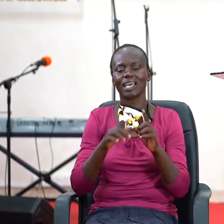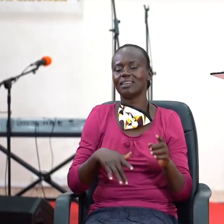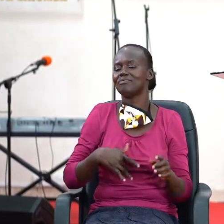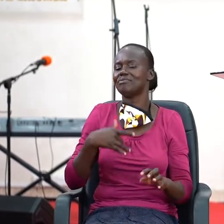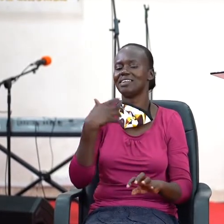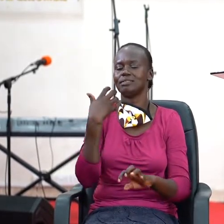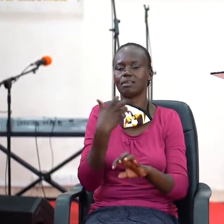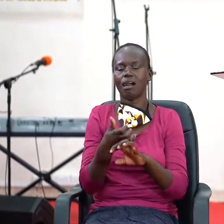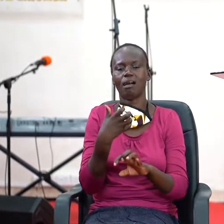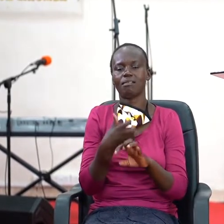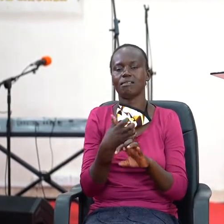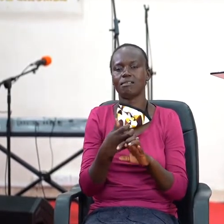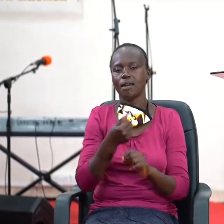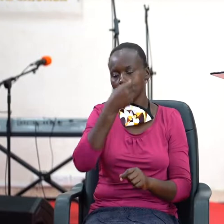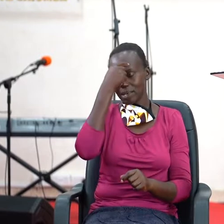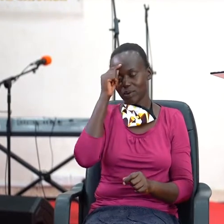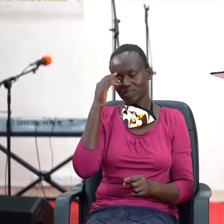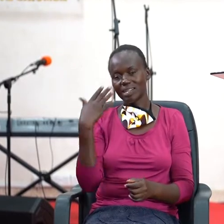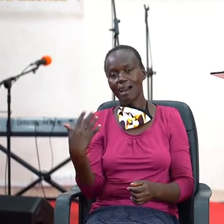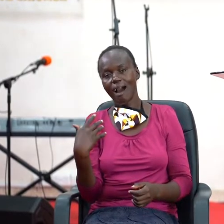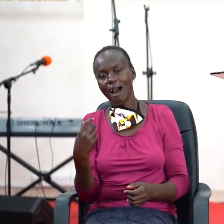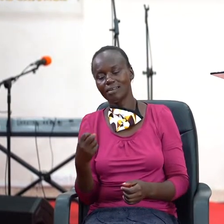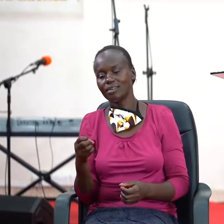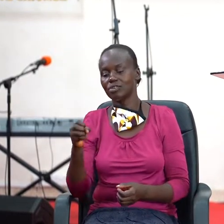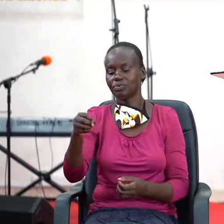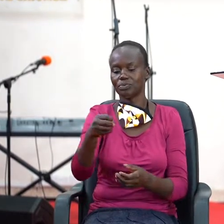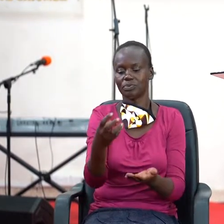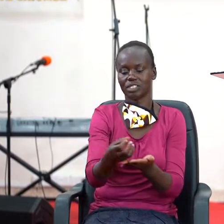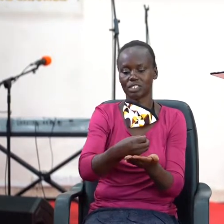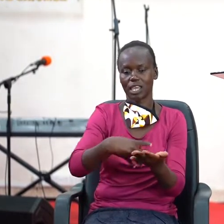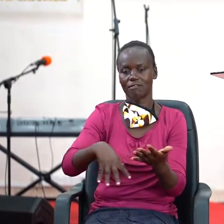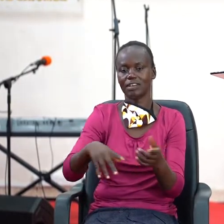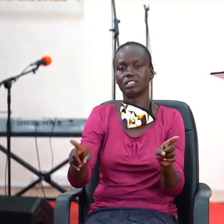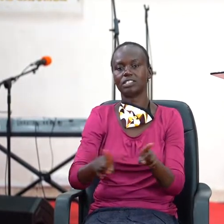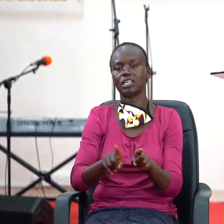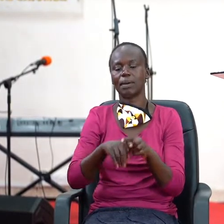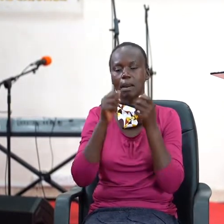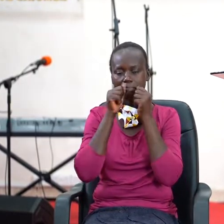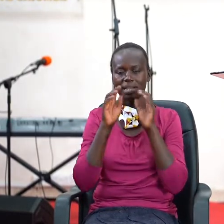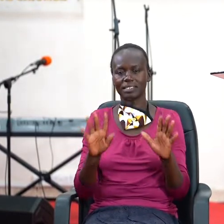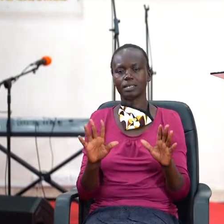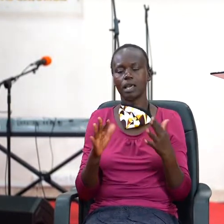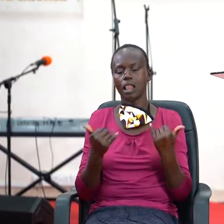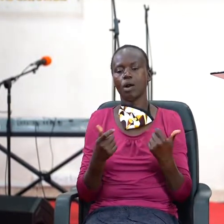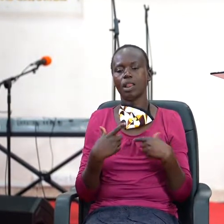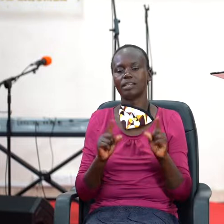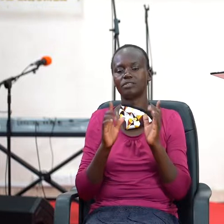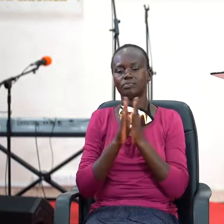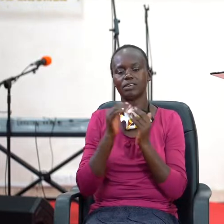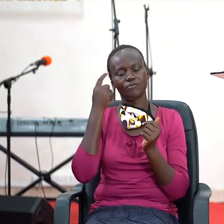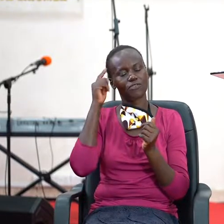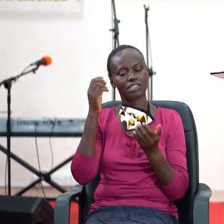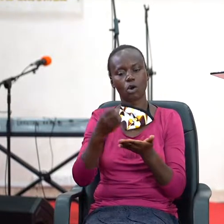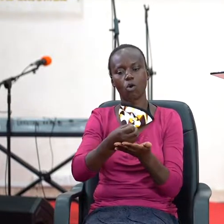haiwezekani. Kwa sababu mkono unaotoa ndio mkono unaobarikiwa. Kwa hivyo acha tuombe kwa sababu hayo matoleo,